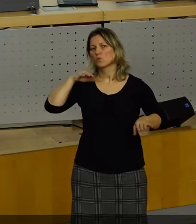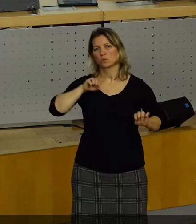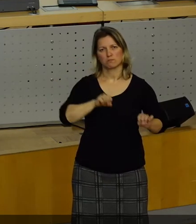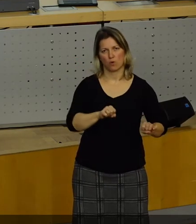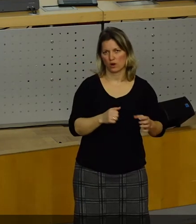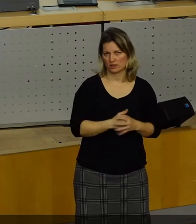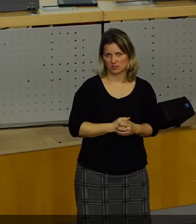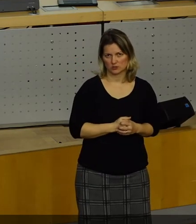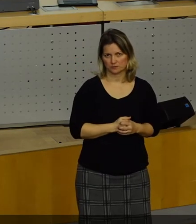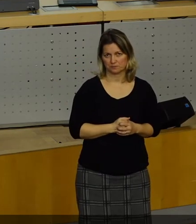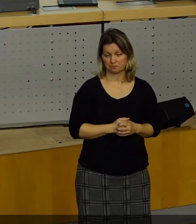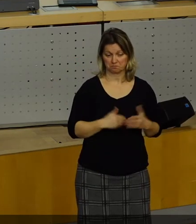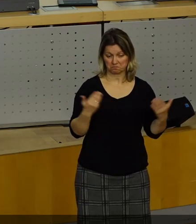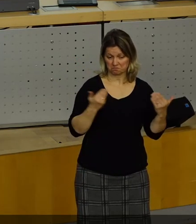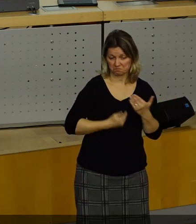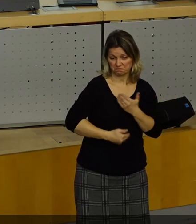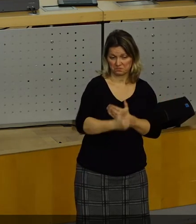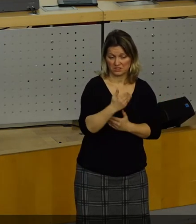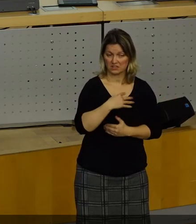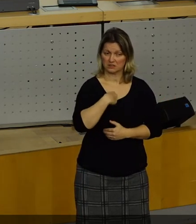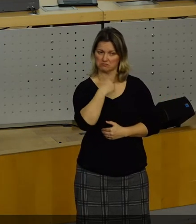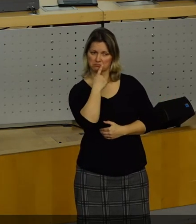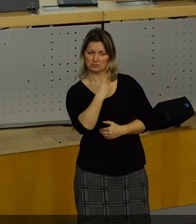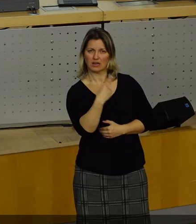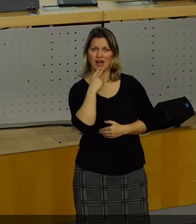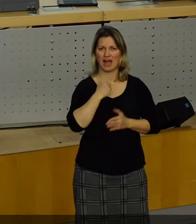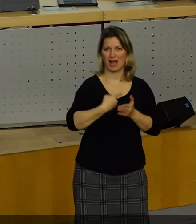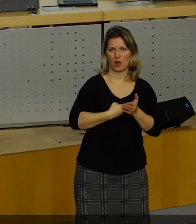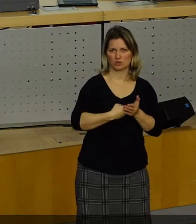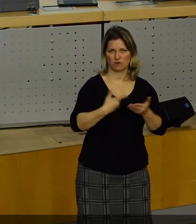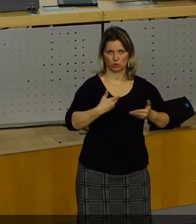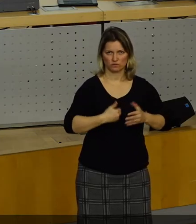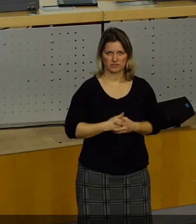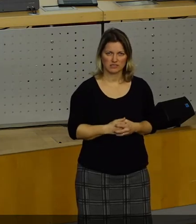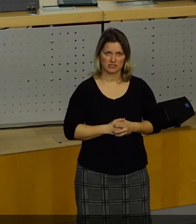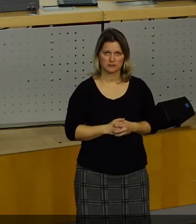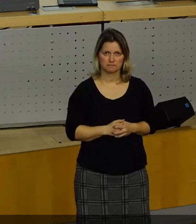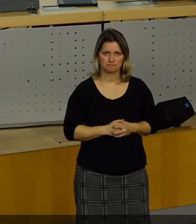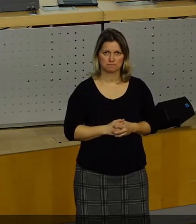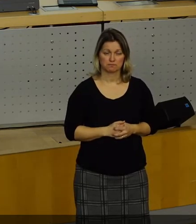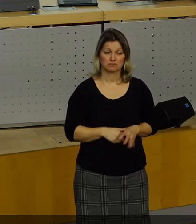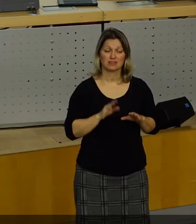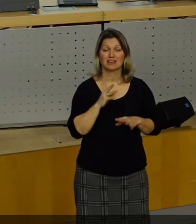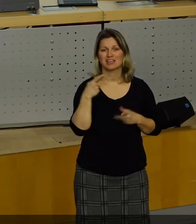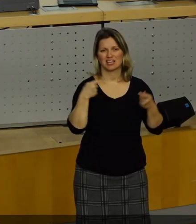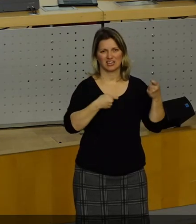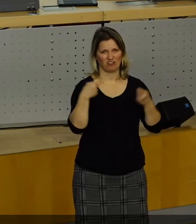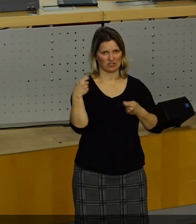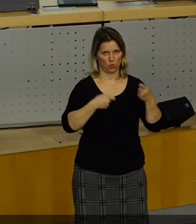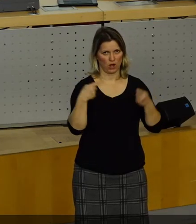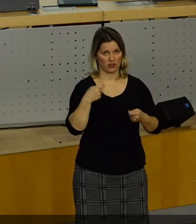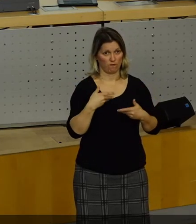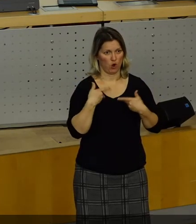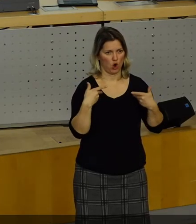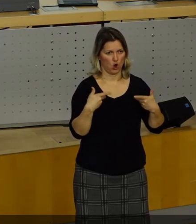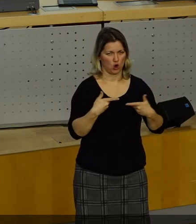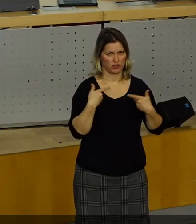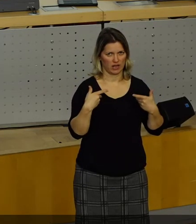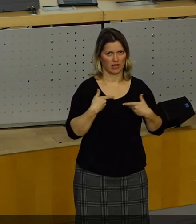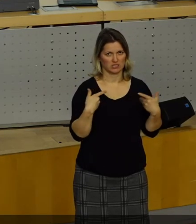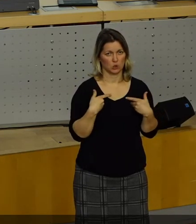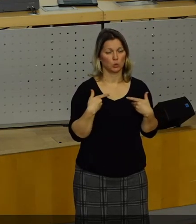sehe ich für Herausforderungen? Ich sehe natürlich Herausforderungen auch in einer starken Investorenfreundlichkeit. Und dazu gehört das, ich